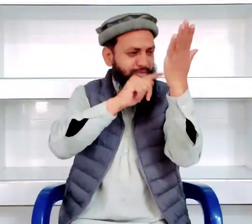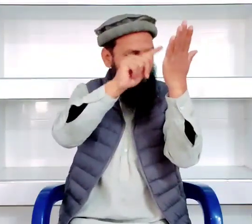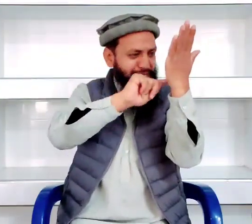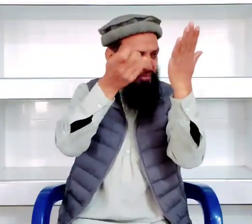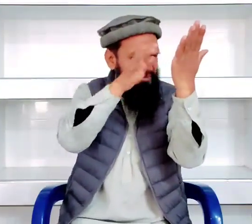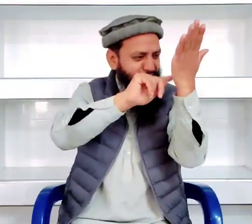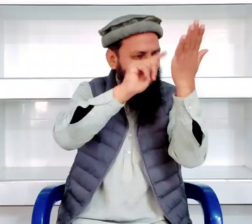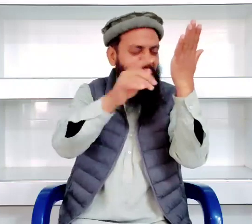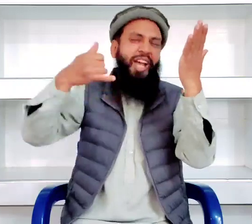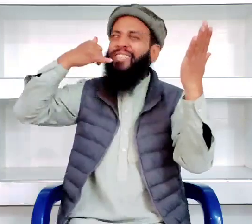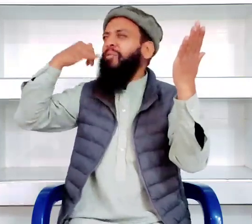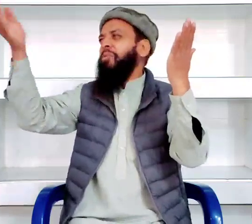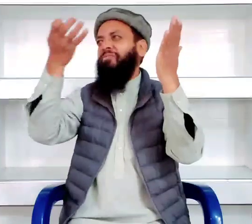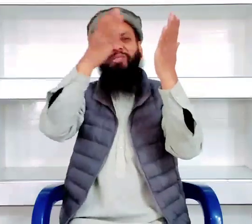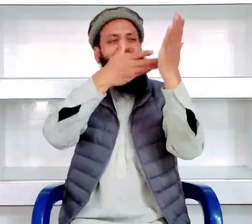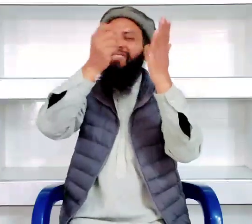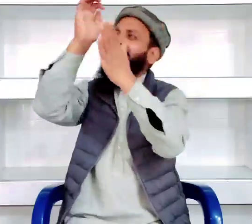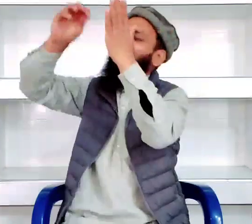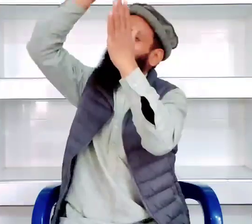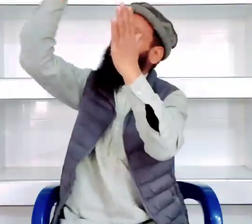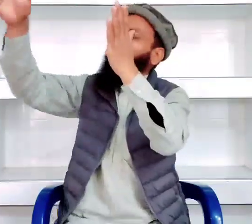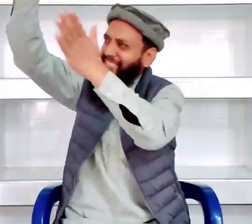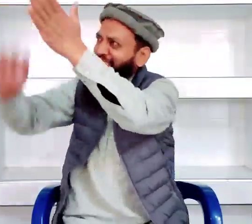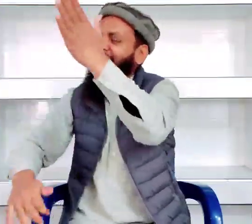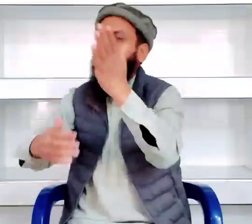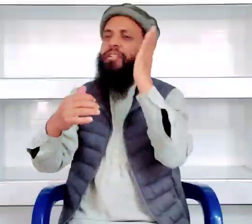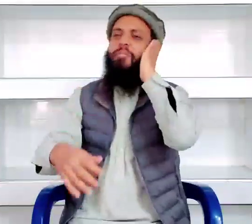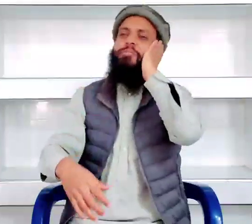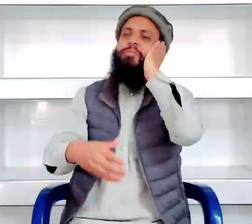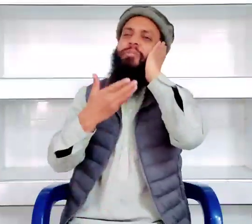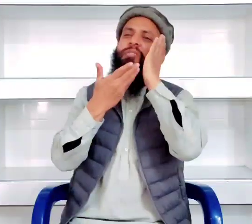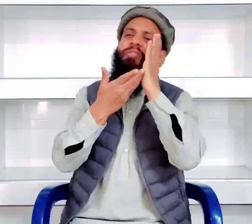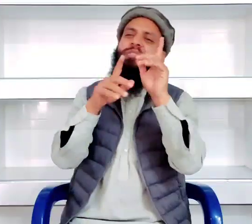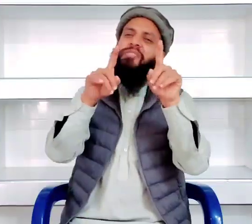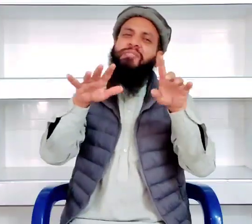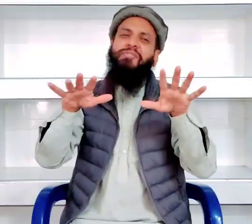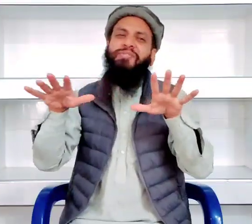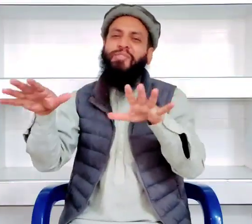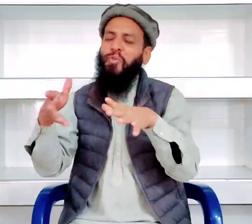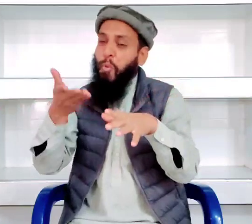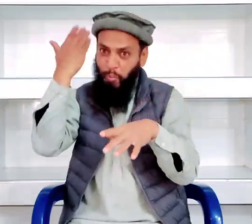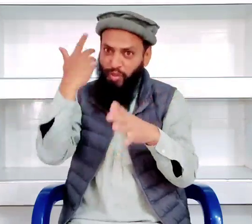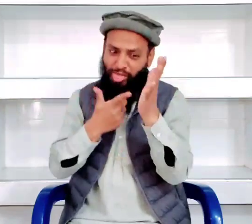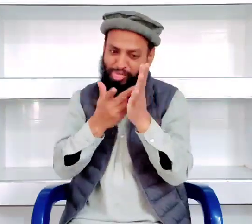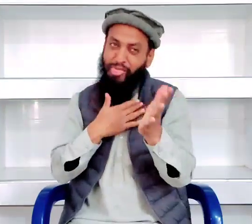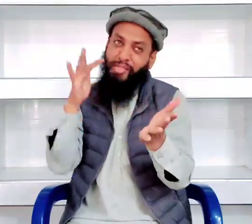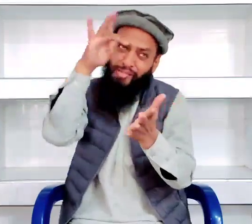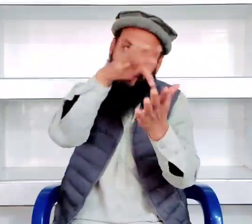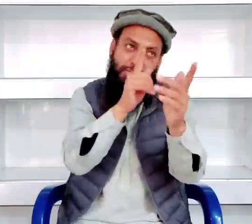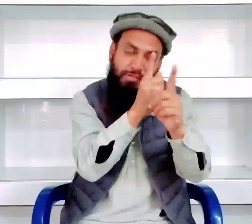اندر بھی پوری خبر مل جاتی ہے کہ منڈی کا ریٹ کی ہے منڈی کا معاملہ کی ہے اس وجہ سے ہم ایسی صورت جب ہر چیز کی خبر